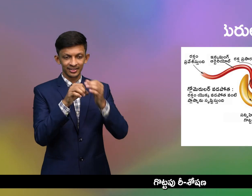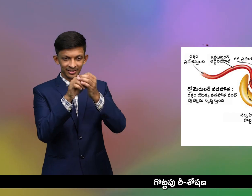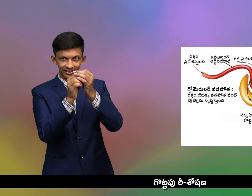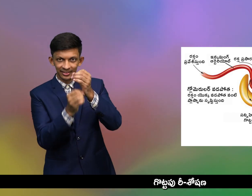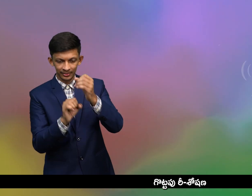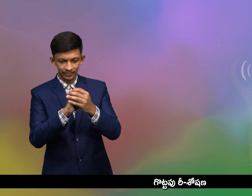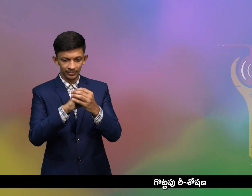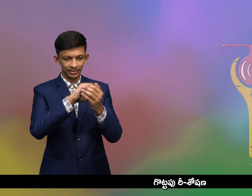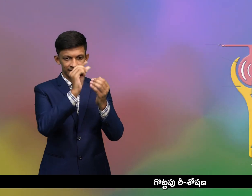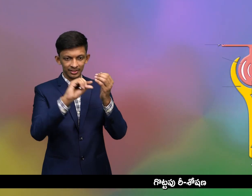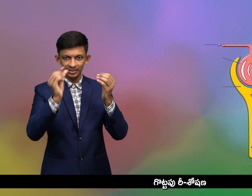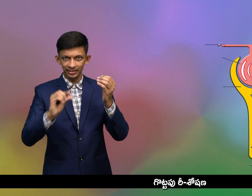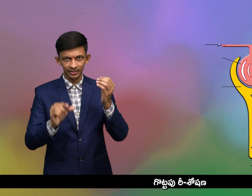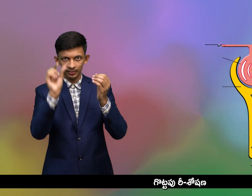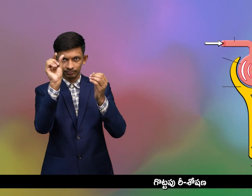గొట్టపు రీశోషణ.